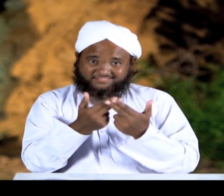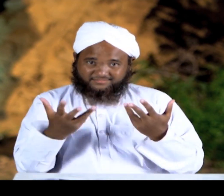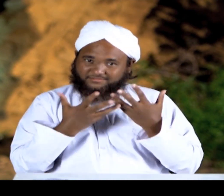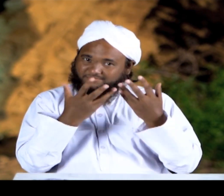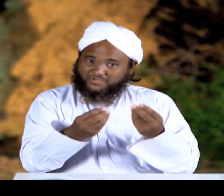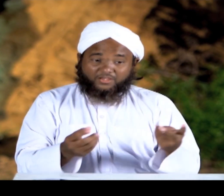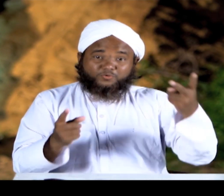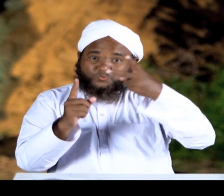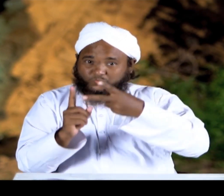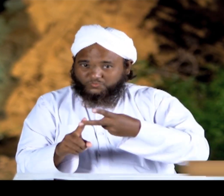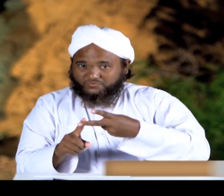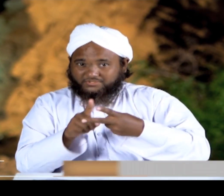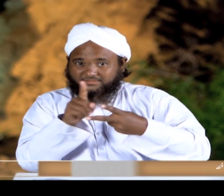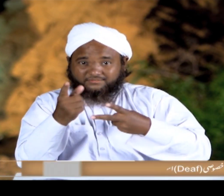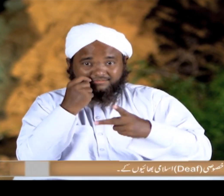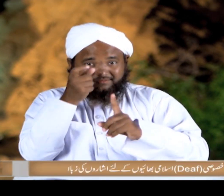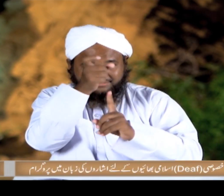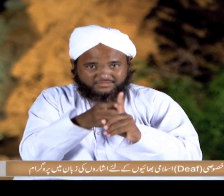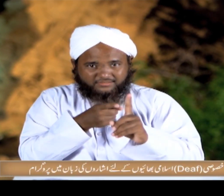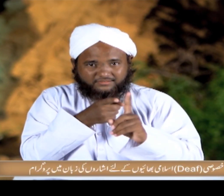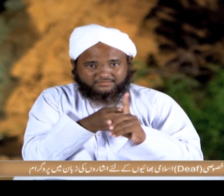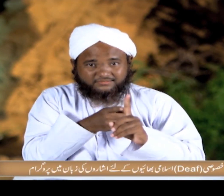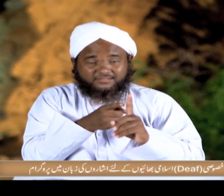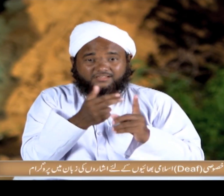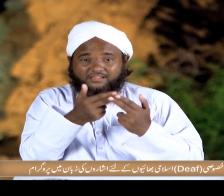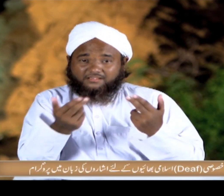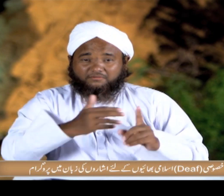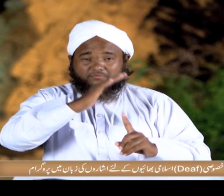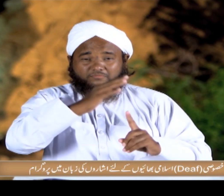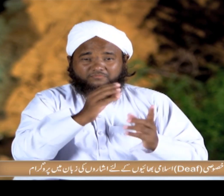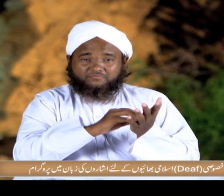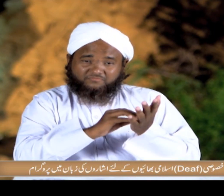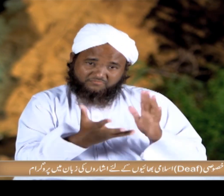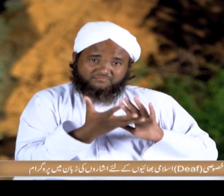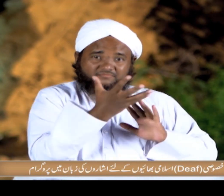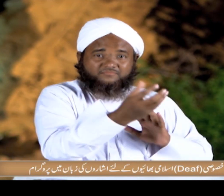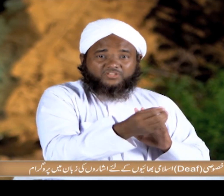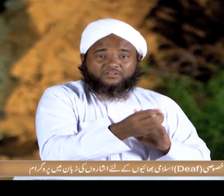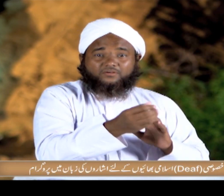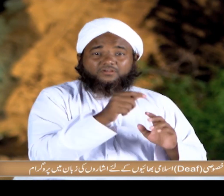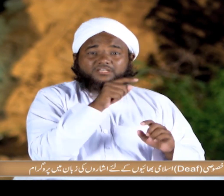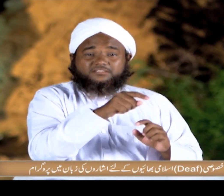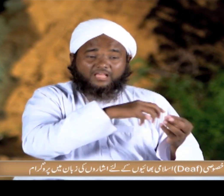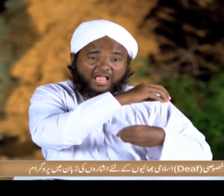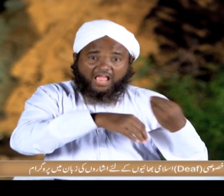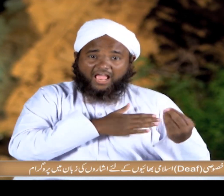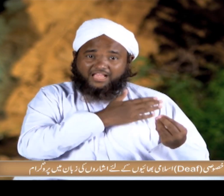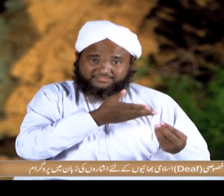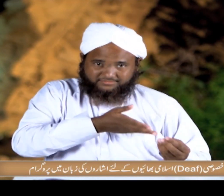تھا۔ آئیے اب ایک ایسے شخص پر ہونے والی کرم نوازی کا واقعہ سنتے ہیں جس نے حج پر جانے کی خواہش